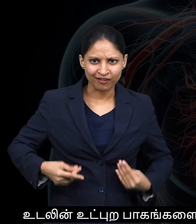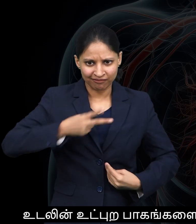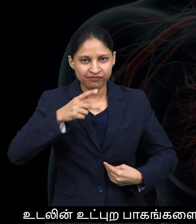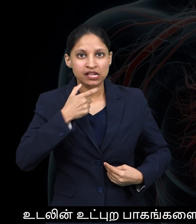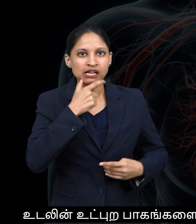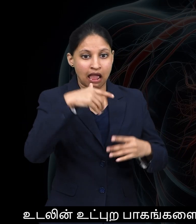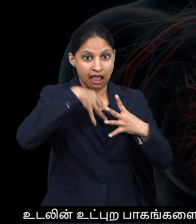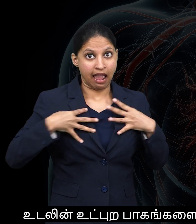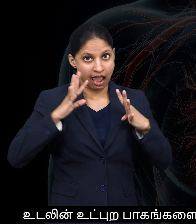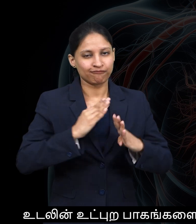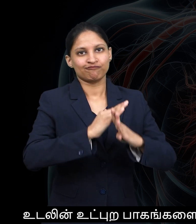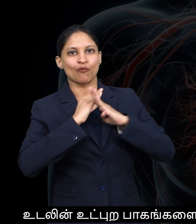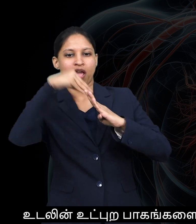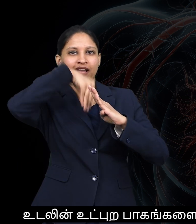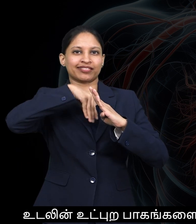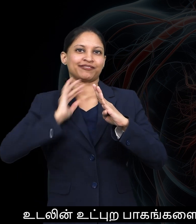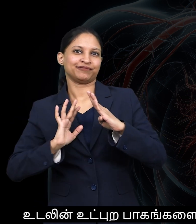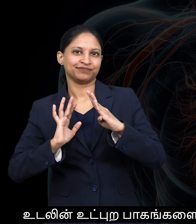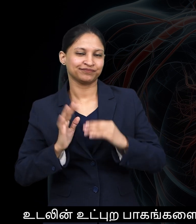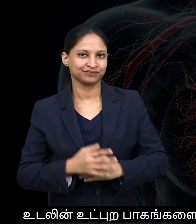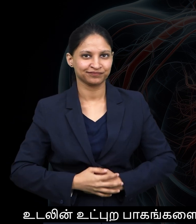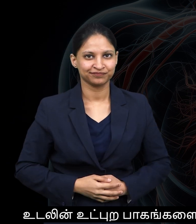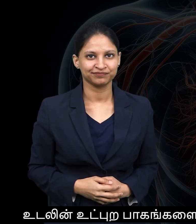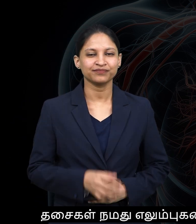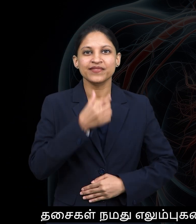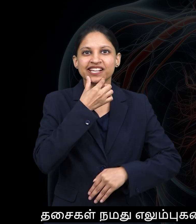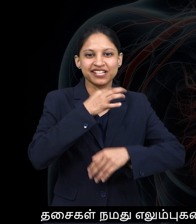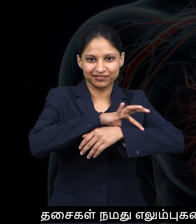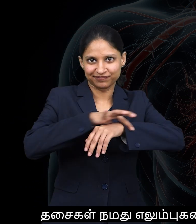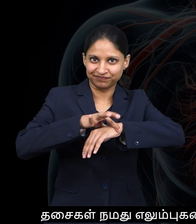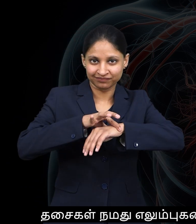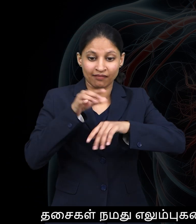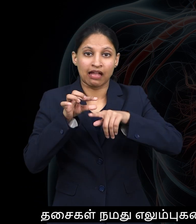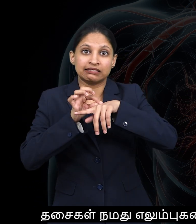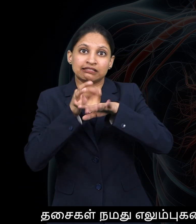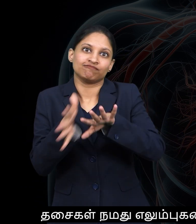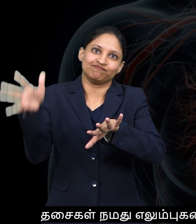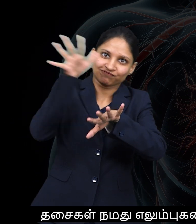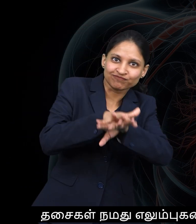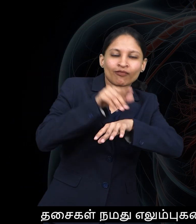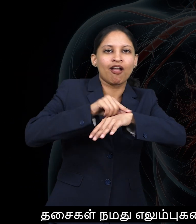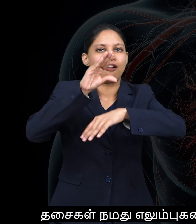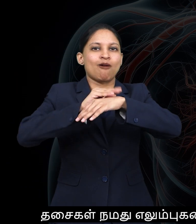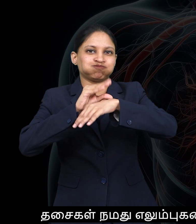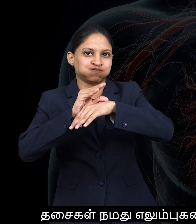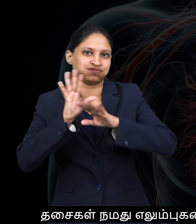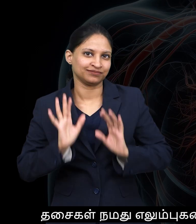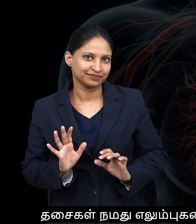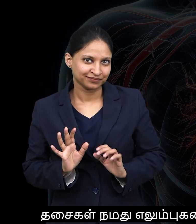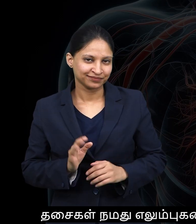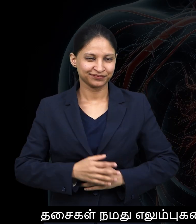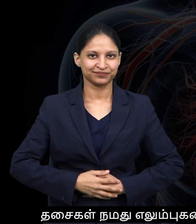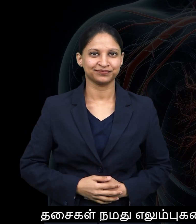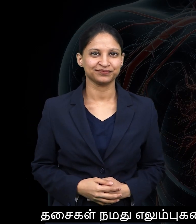உட்புற பாகங்களை பாதுகாக்க எலும்புகள் உதவுகின்றன. தசைகள் நமது எலும்புகளை மூடும் மென்மையான